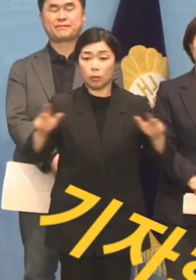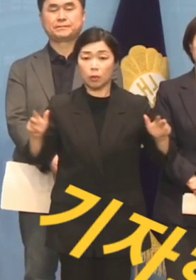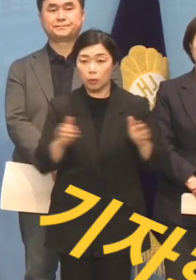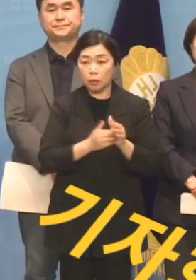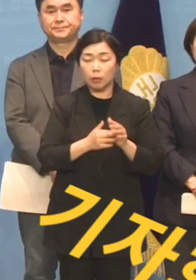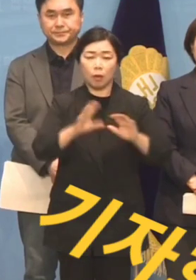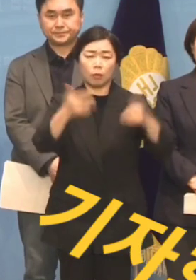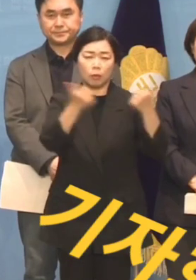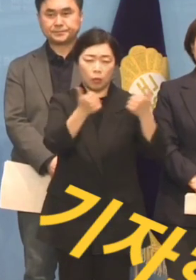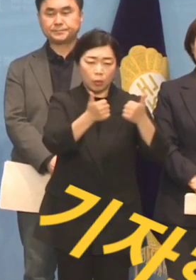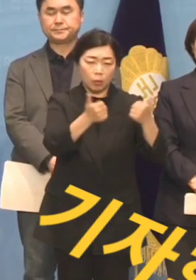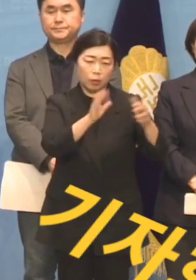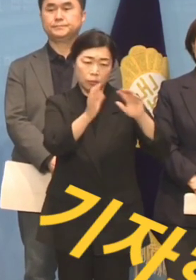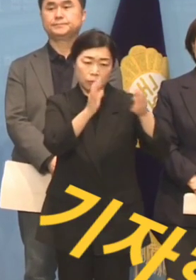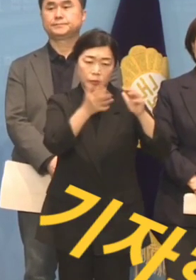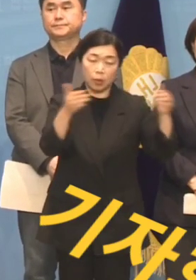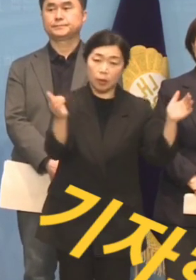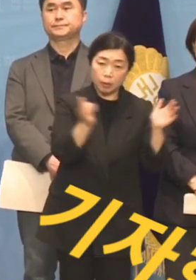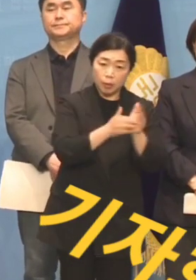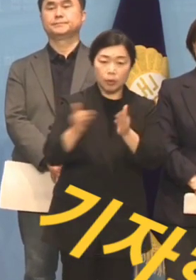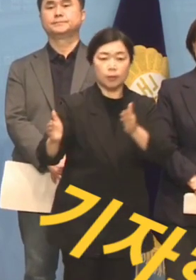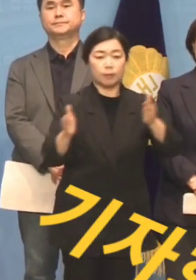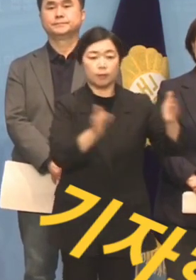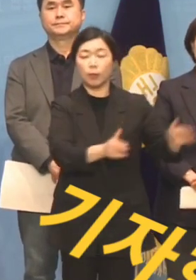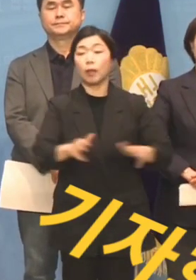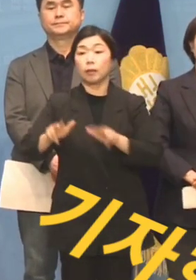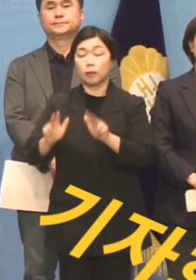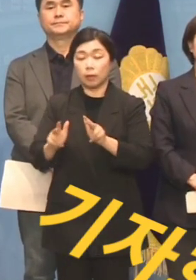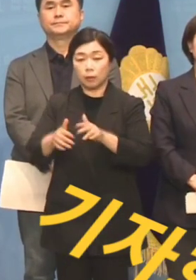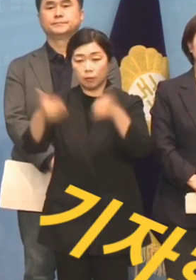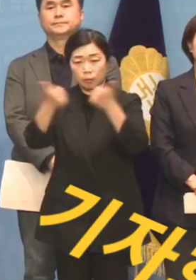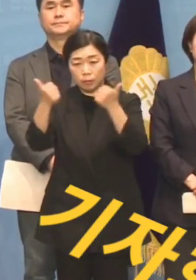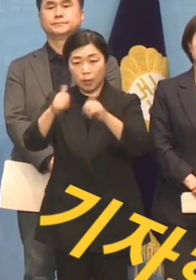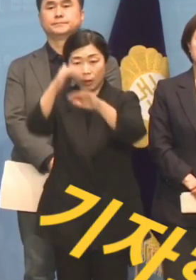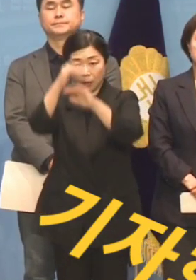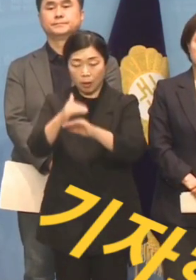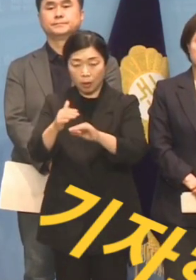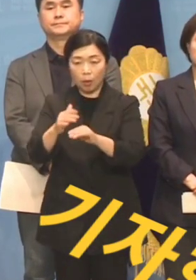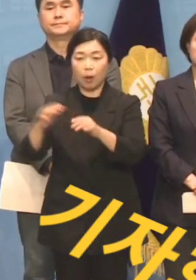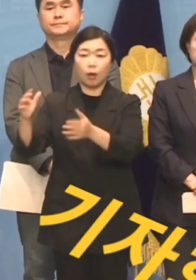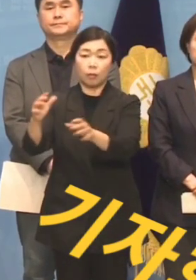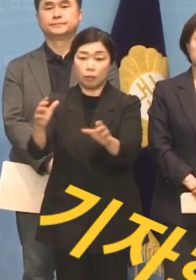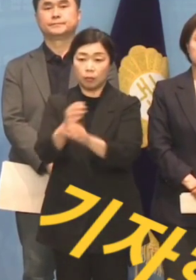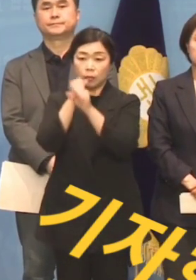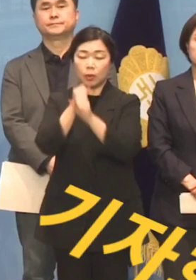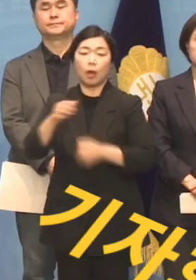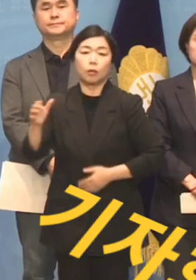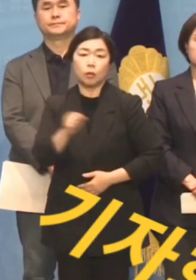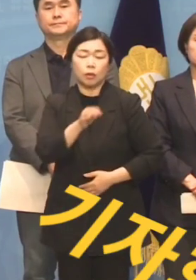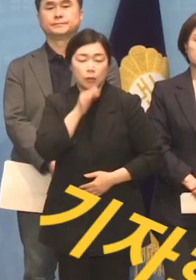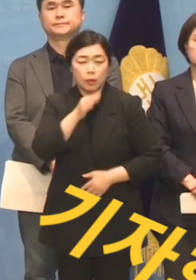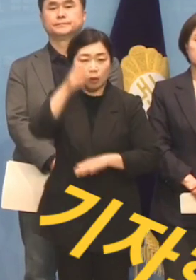지금까지 토론의 시간에 집중했다면 이제는 논의를 좁혀서 협의를 좁혀나가서